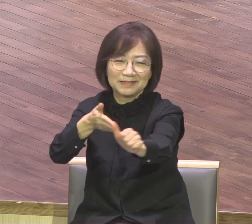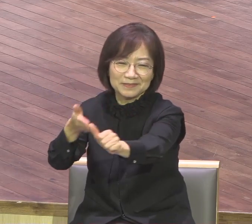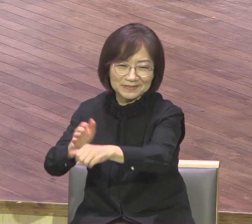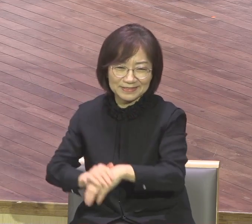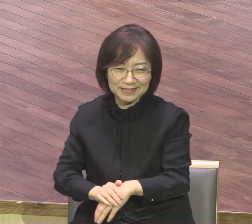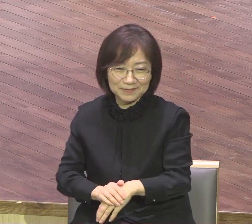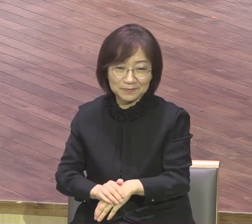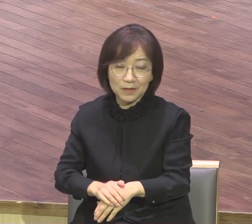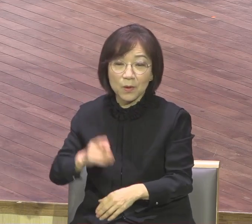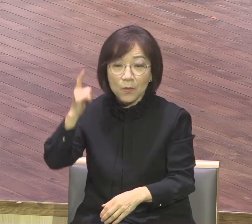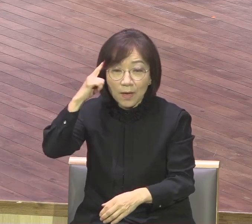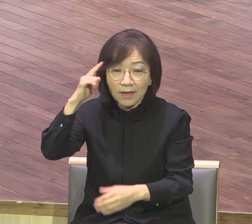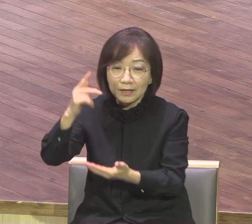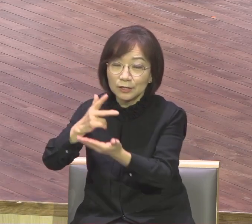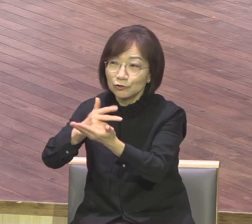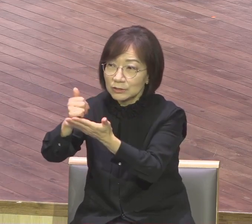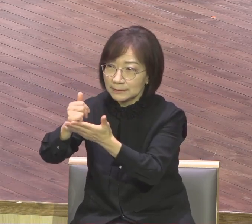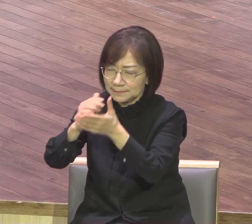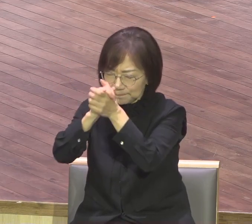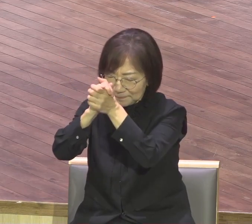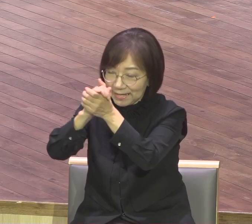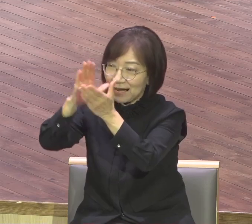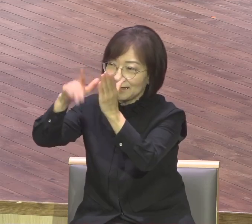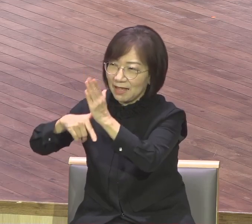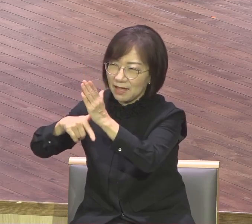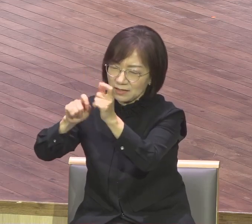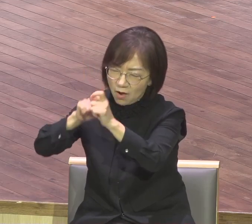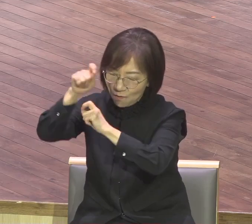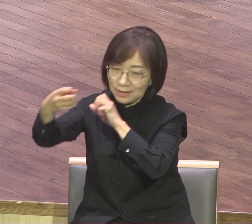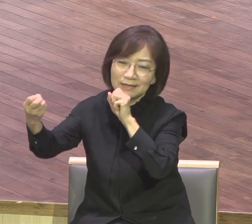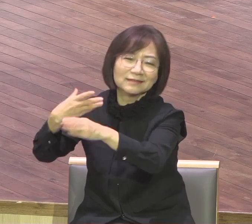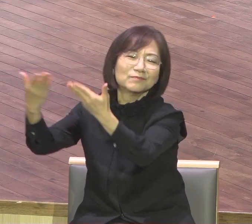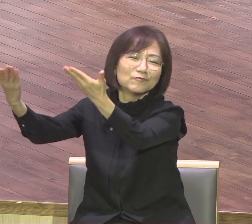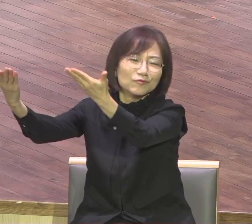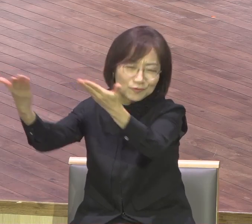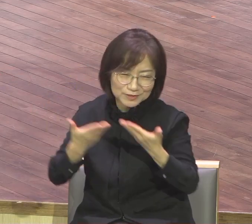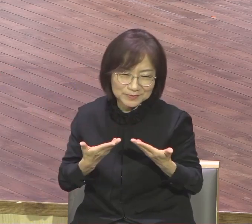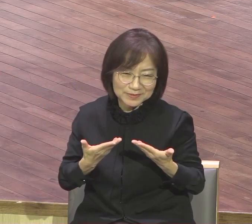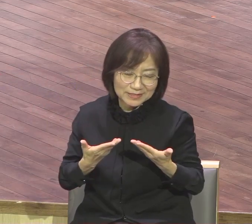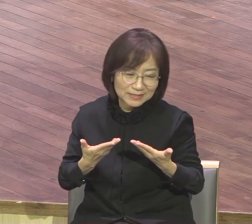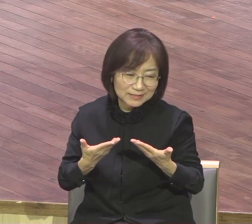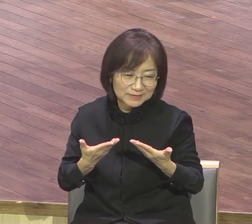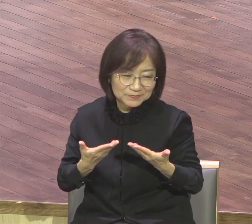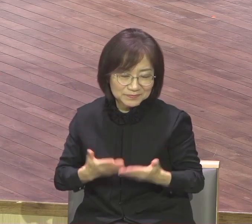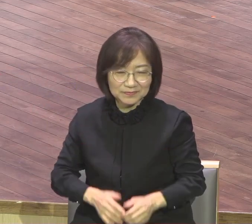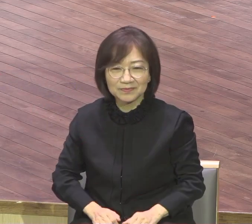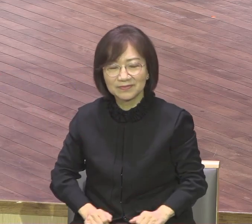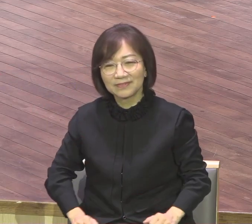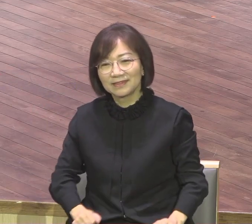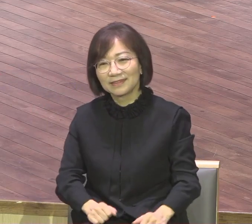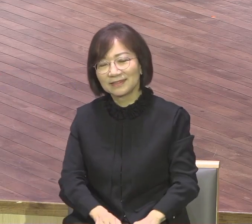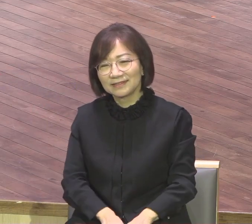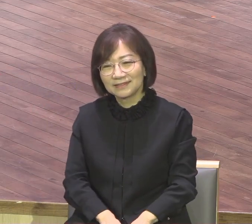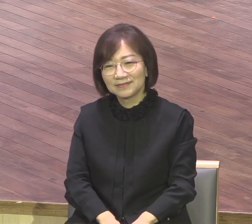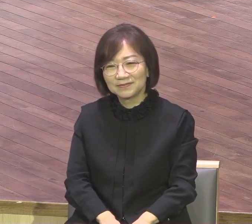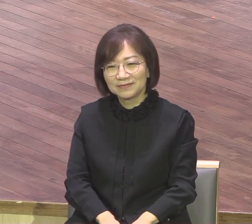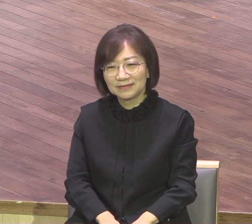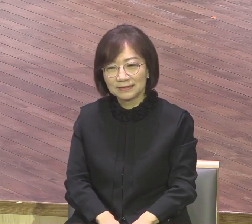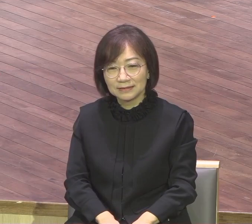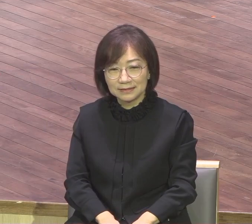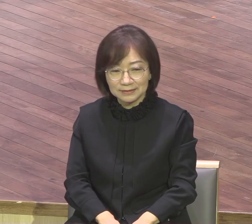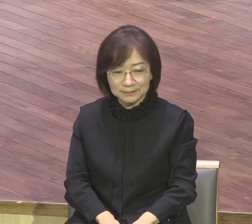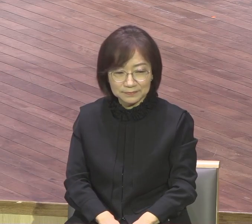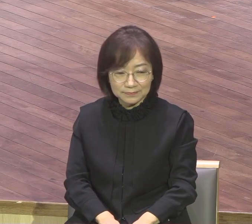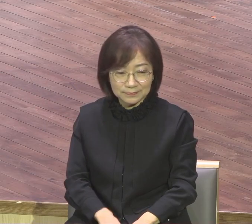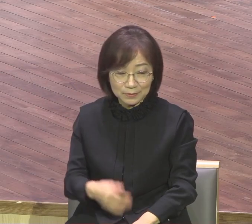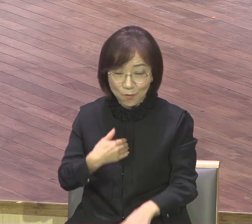작품 만들어 주신다. Entonces Dios no deja arte de obras. 우리 사는 거는요. 이번에 이 캠프도 마찬가지지만은 인생 작품만